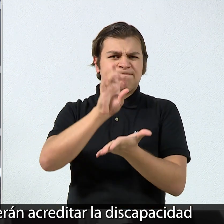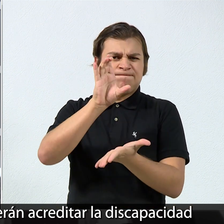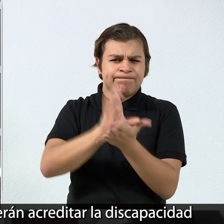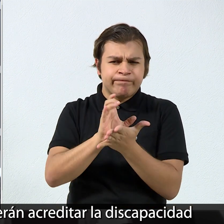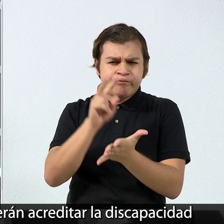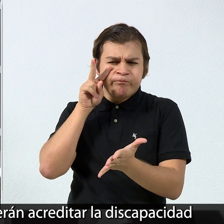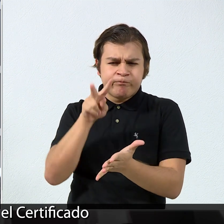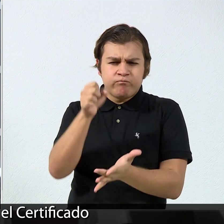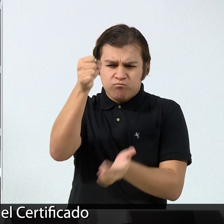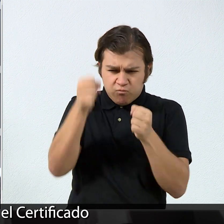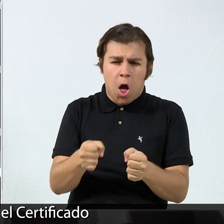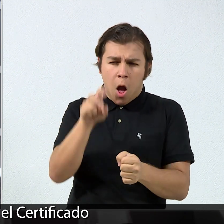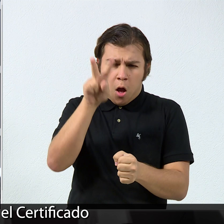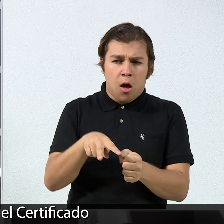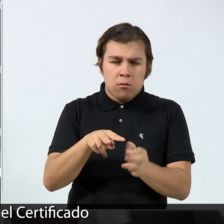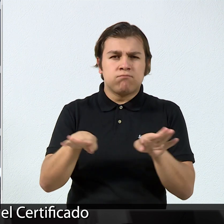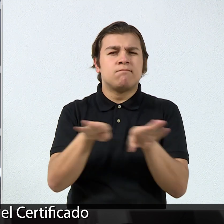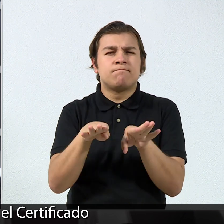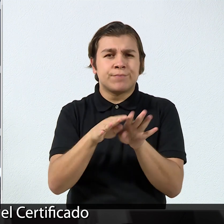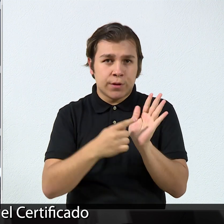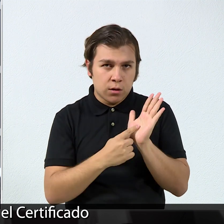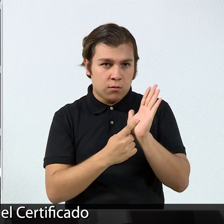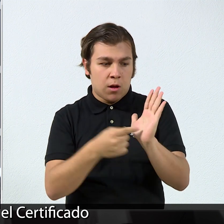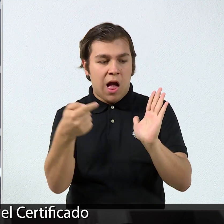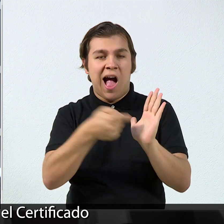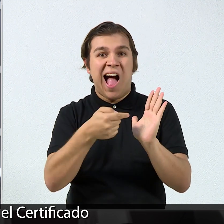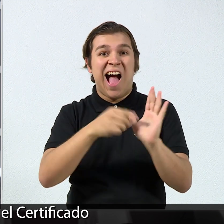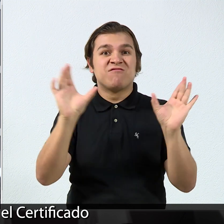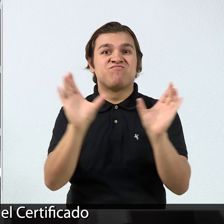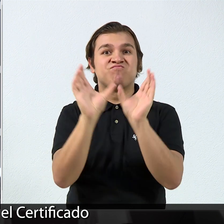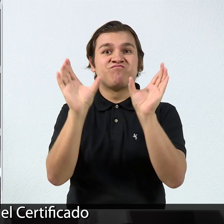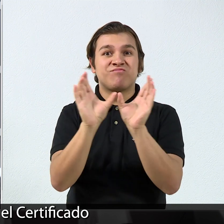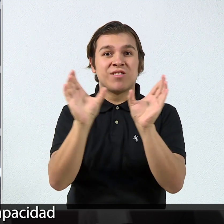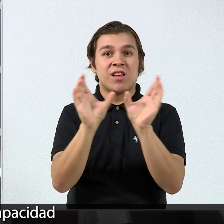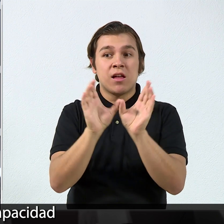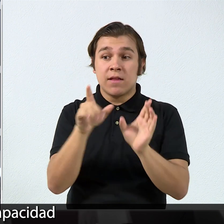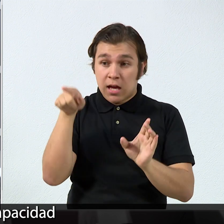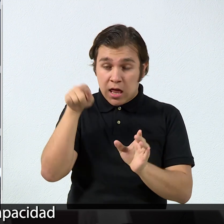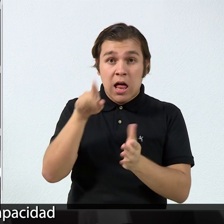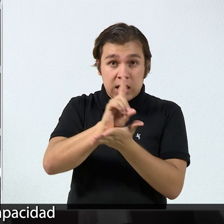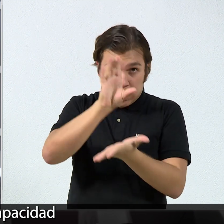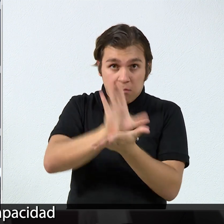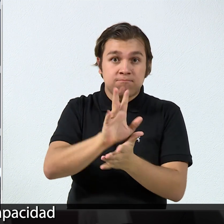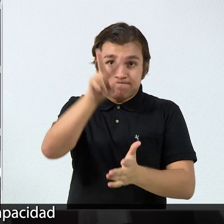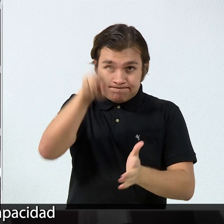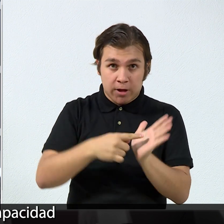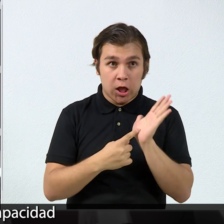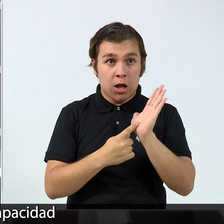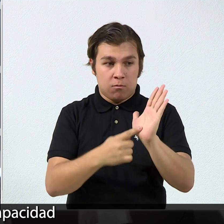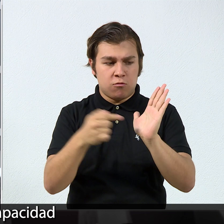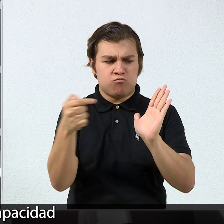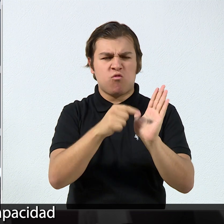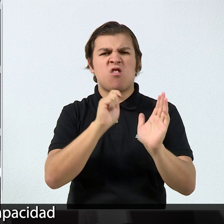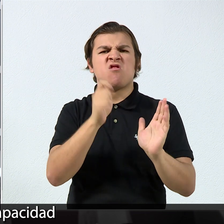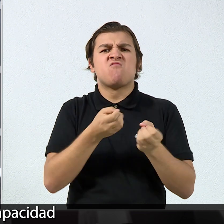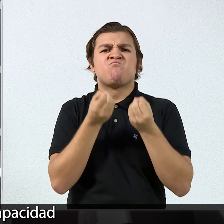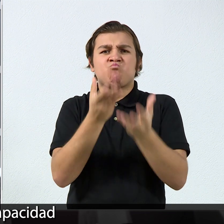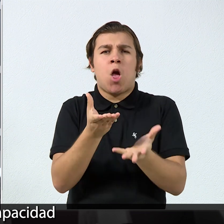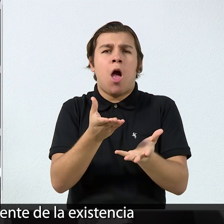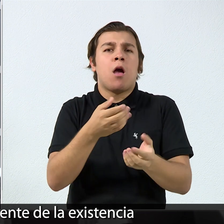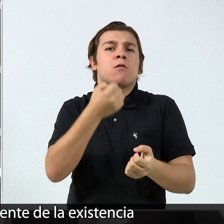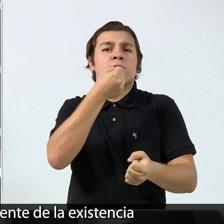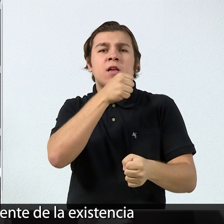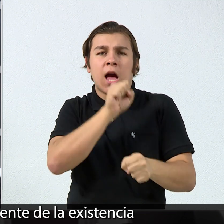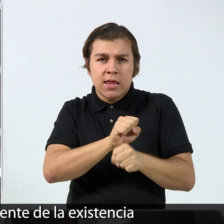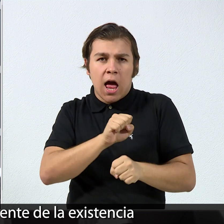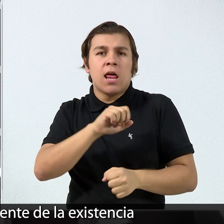la persona candidata presentando el certificado de reconocimiento y calificación de discapacidad expedido por la Secretaría de Salud,